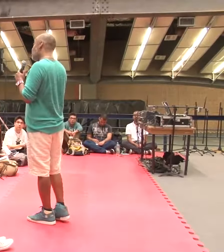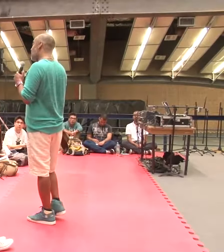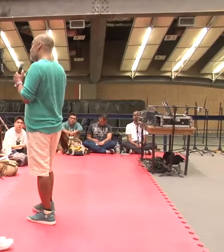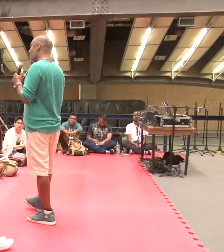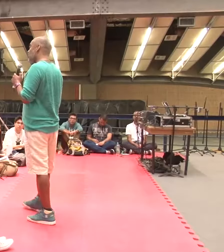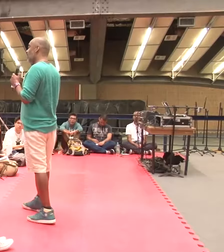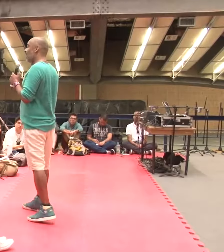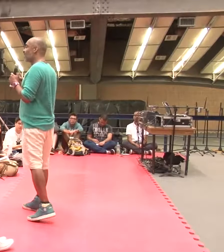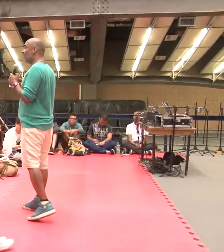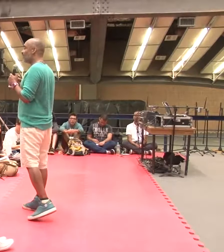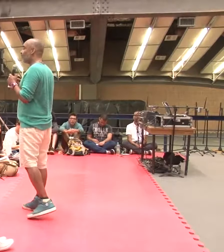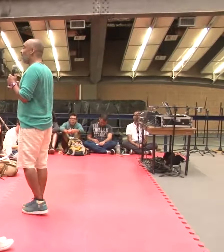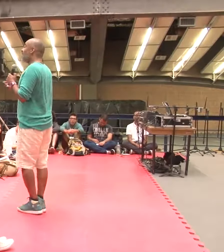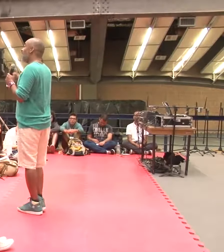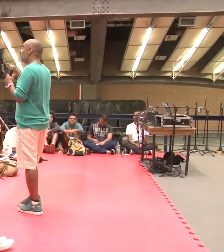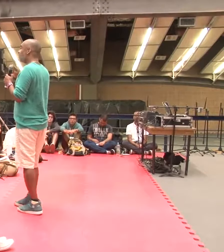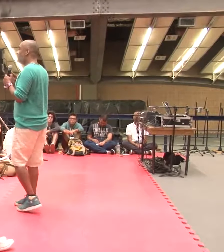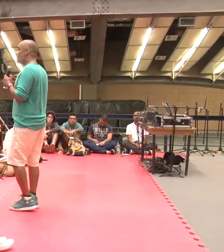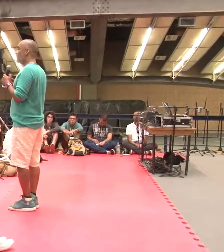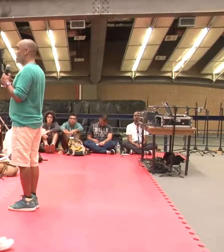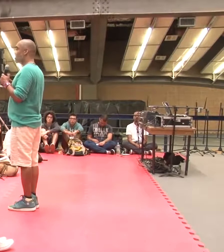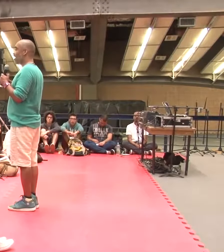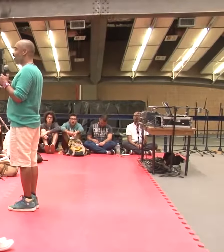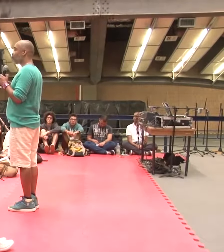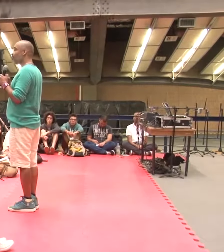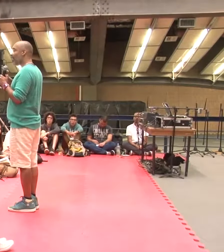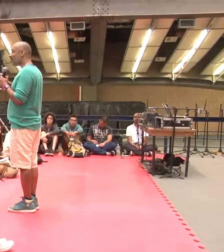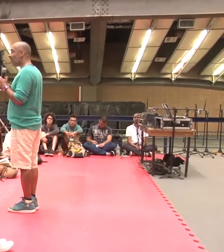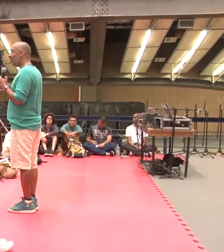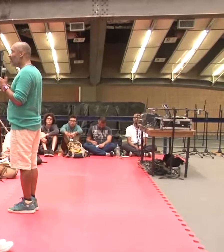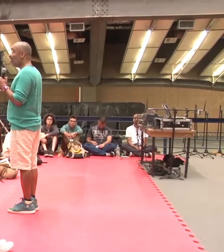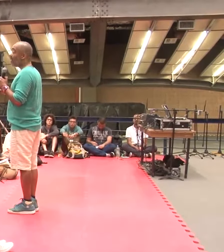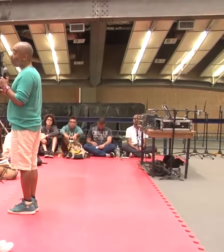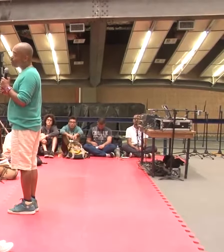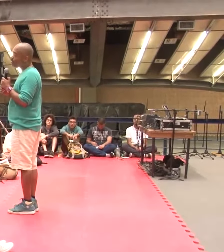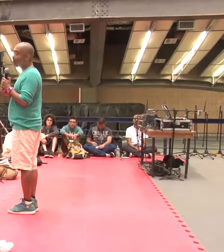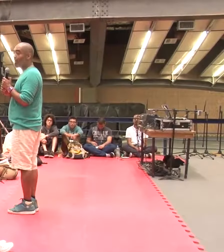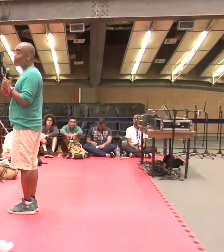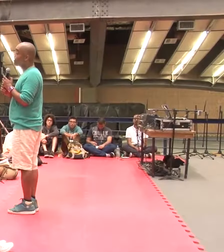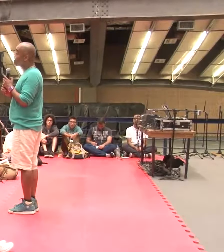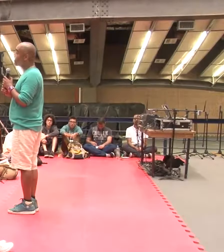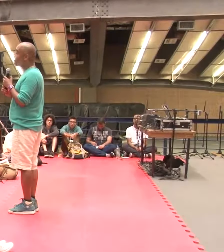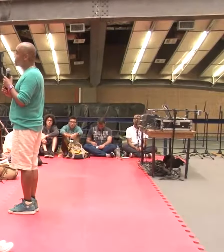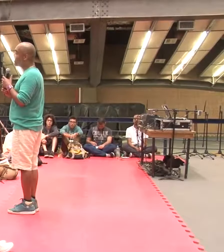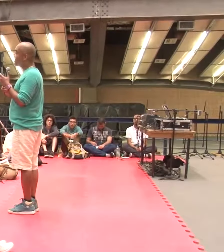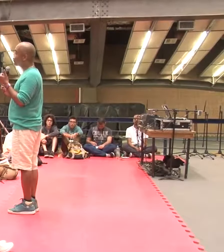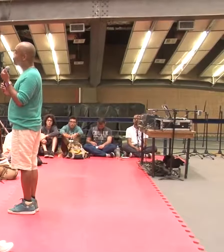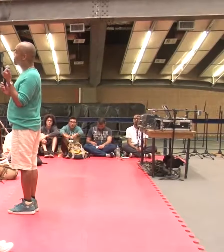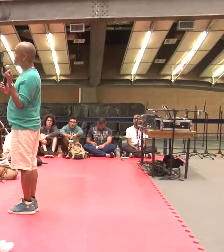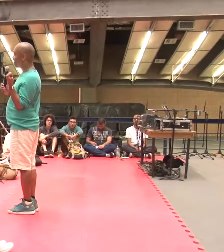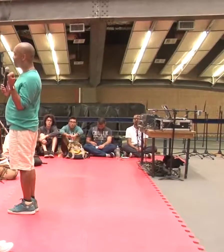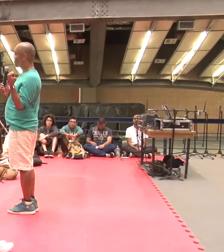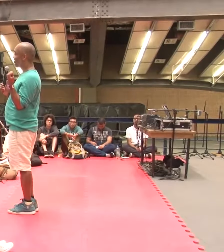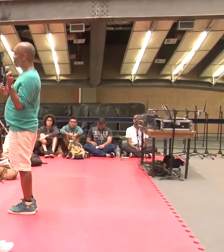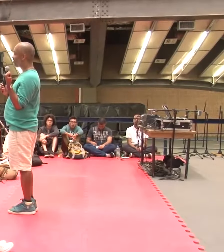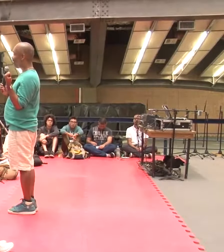talvez não se apaixonar tanto, não se envolver tanto, porque ela sabe que o destino dela pode ser de